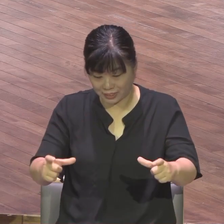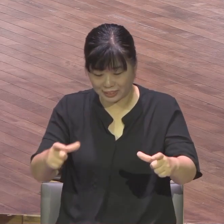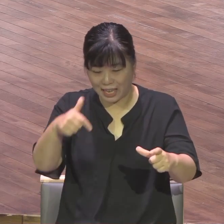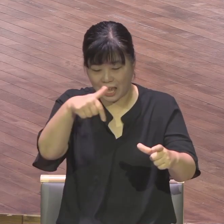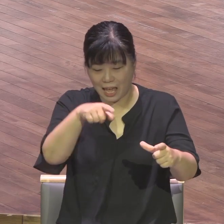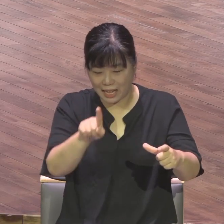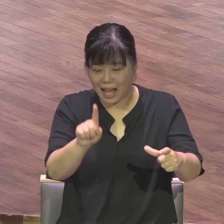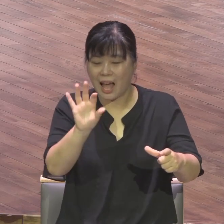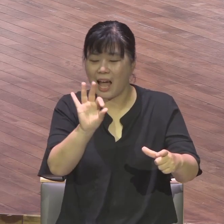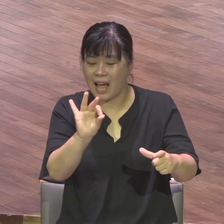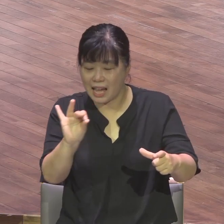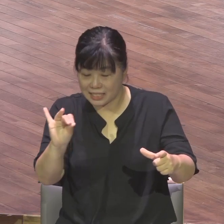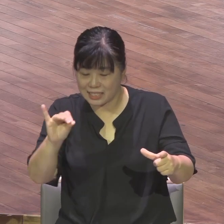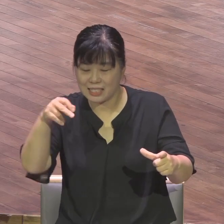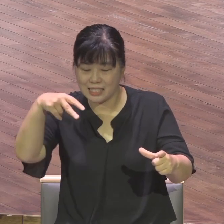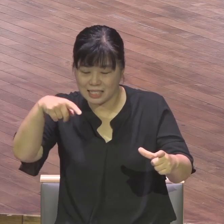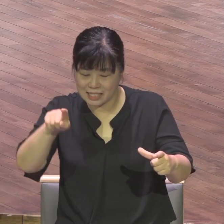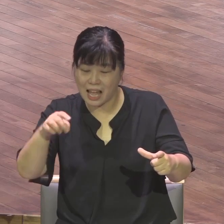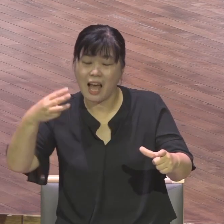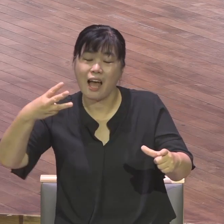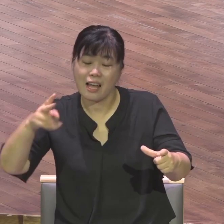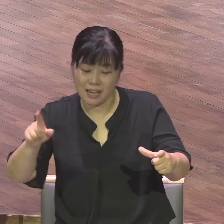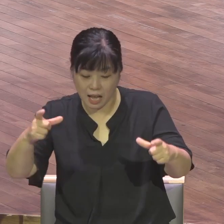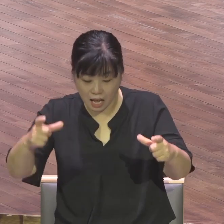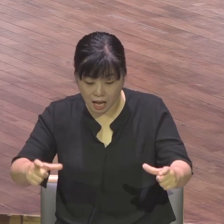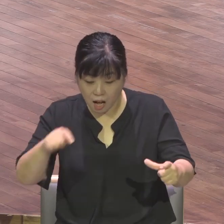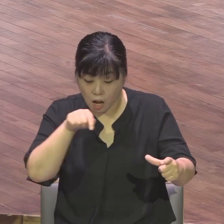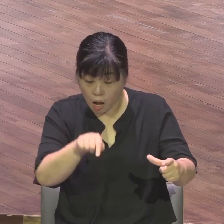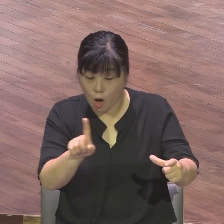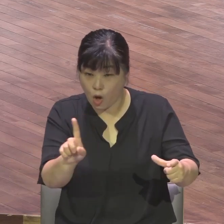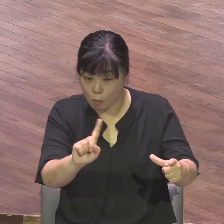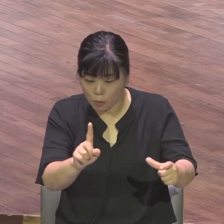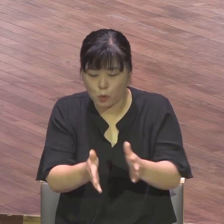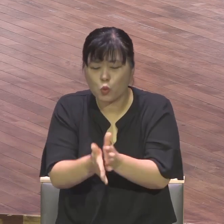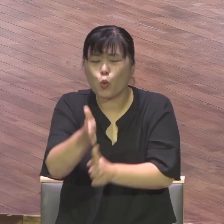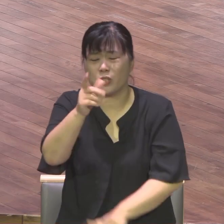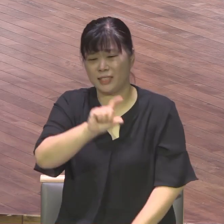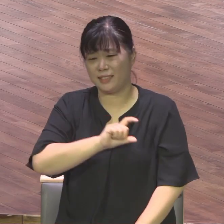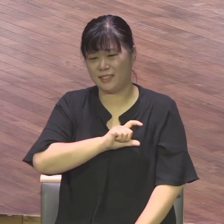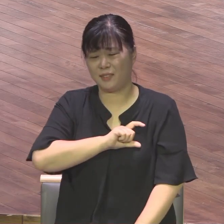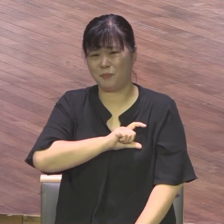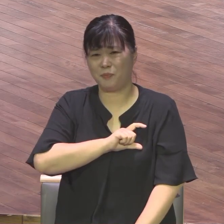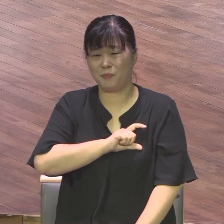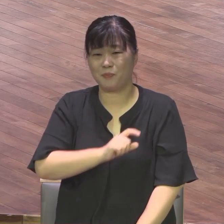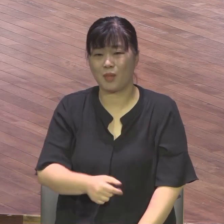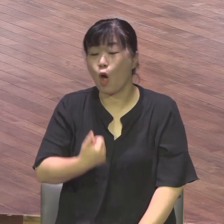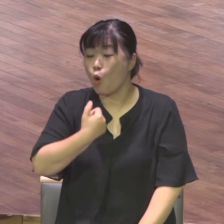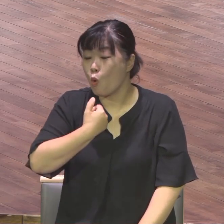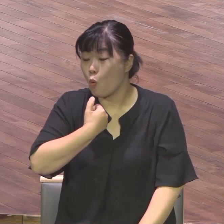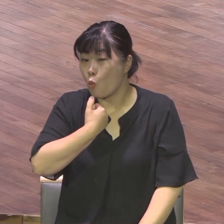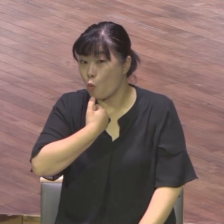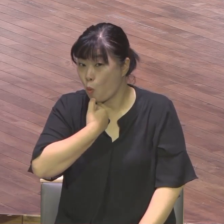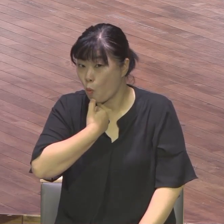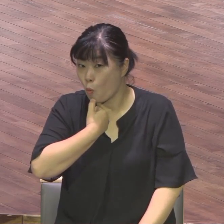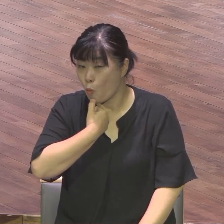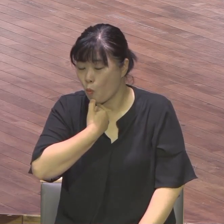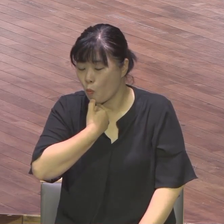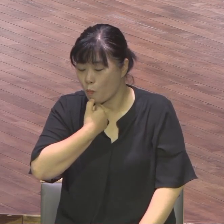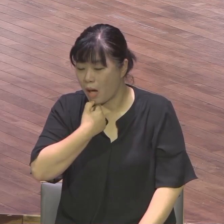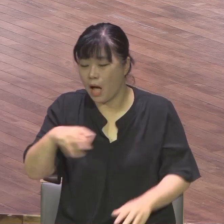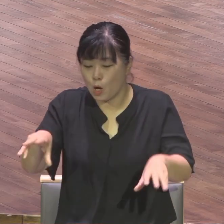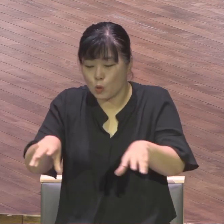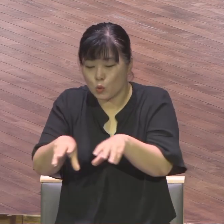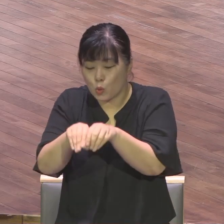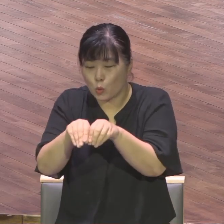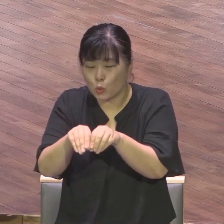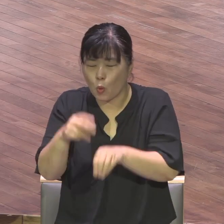중심지였어요. 자, 가이사라는 그 당시 유대 헤롯 왕이 로마